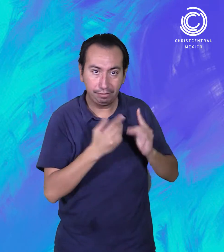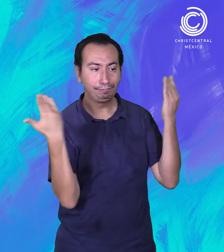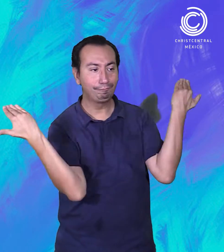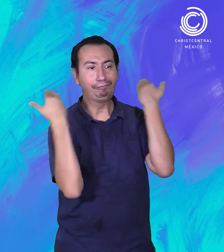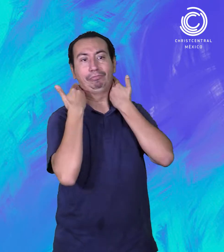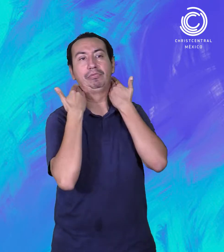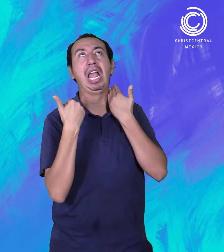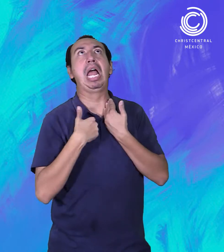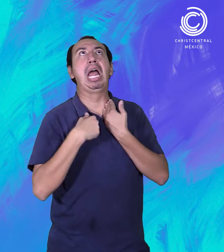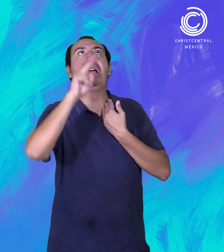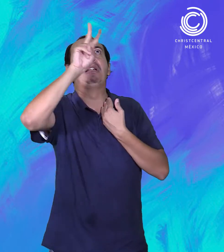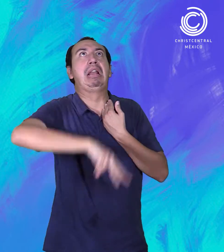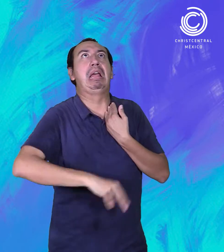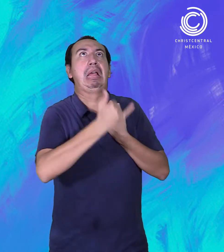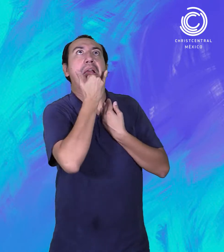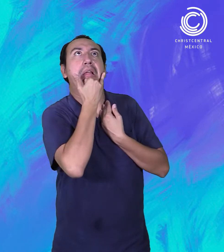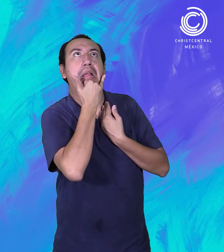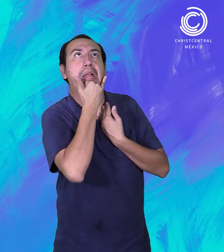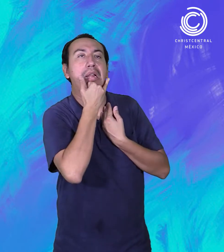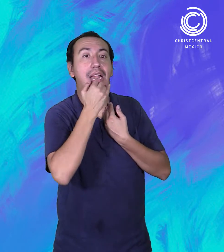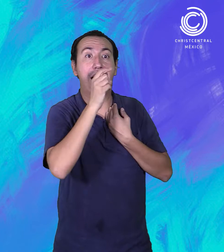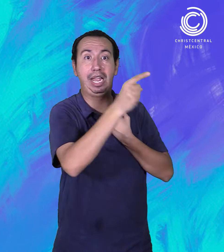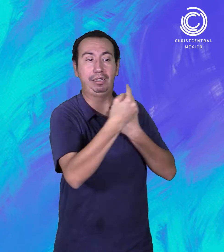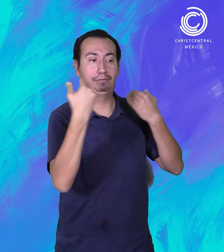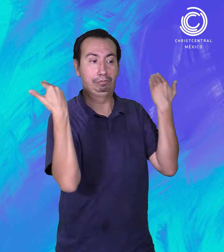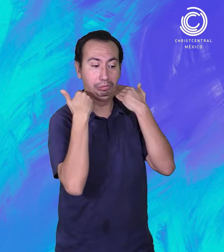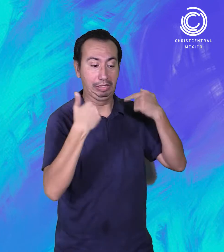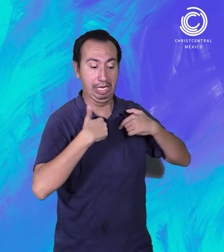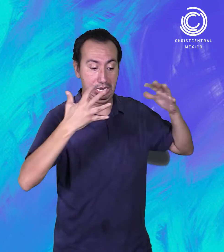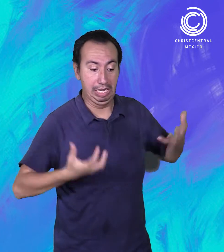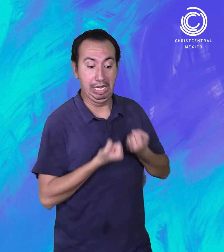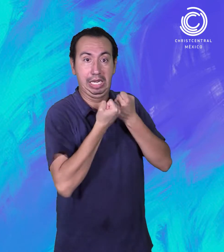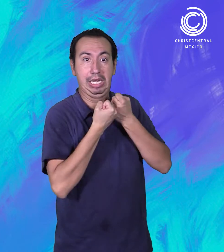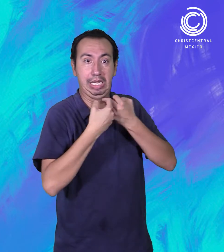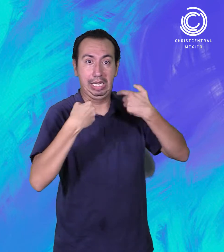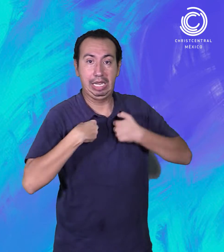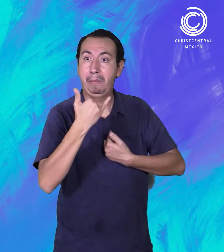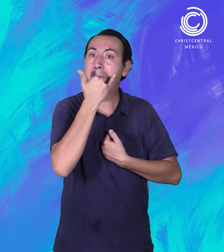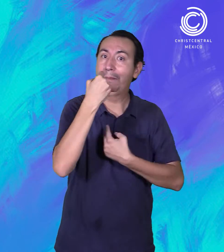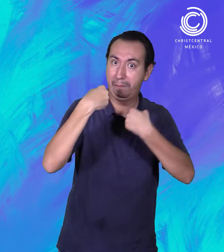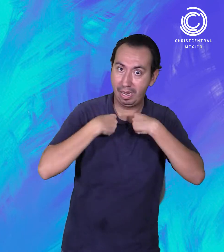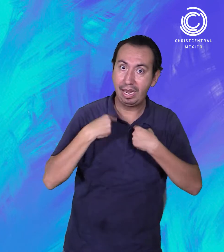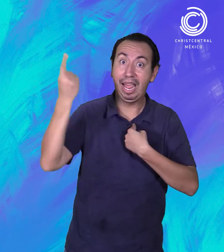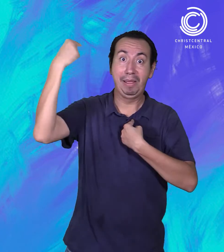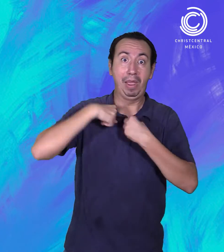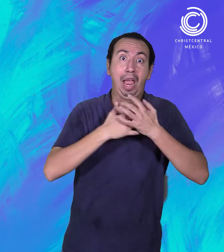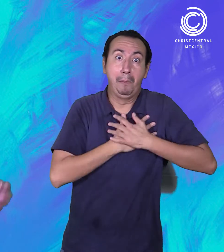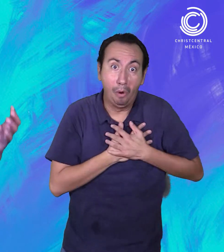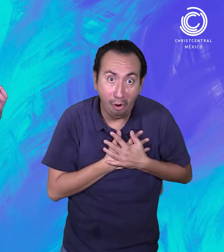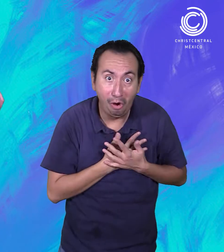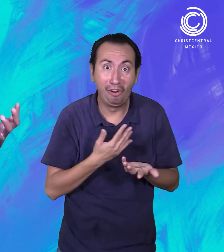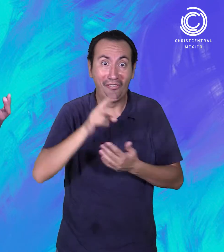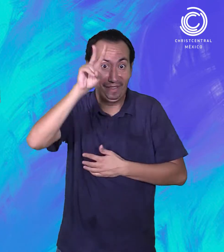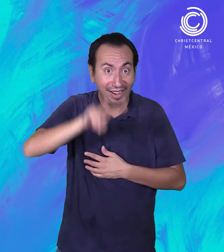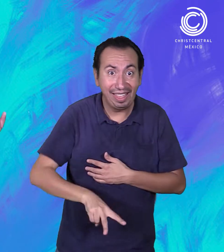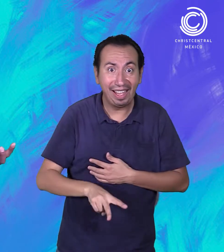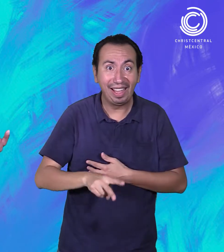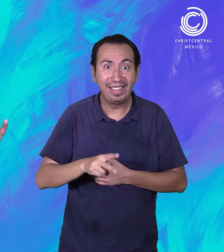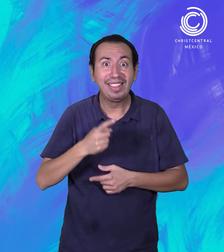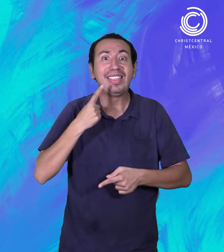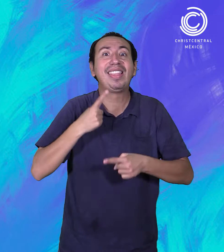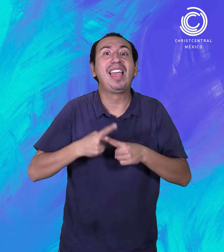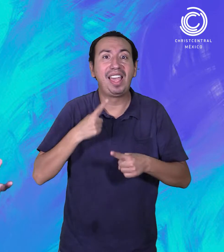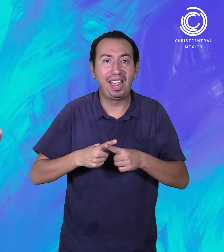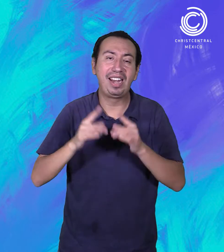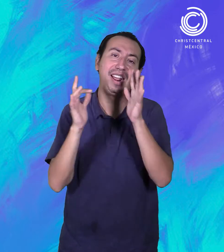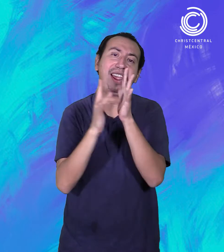de que nosotros somos justos, somos santos, somos perdonados, somos amados, somos reconciliados solamente por la